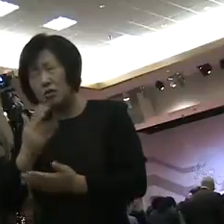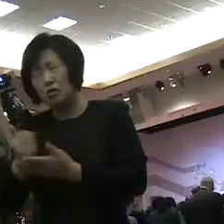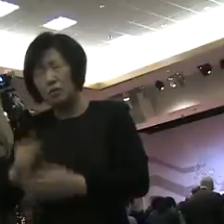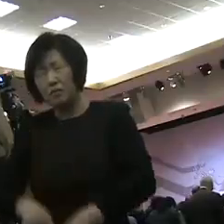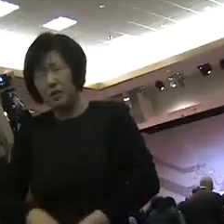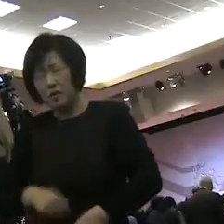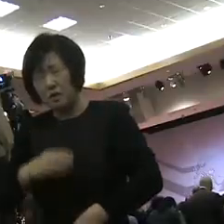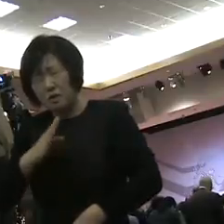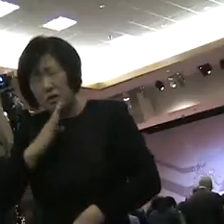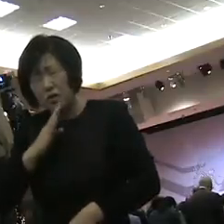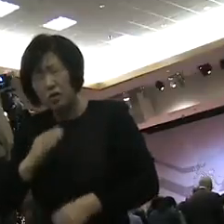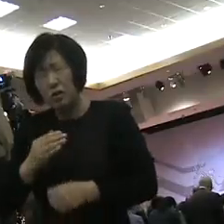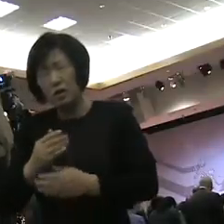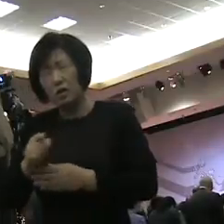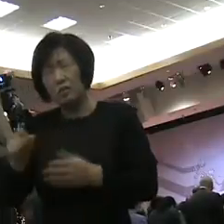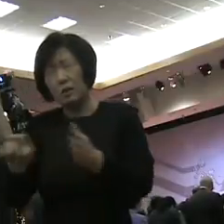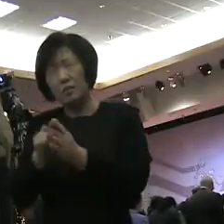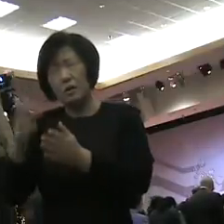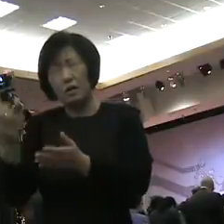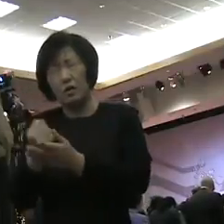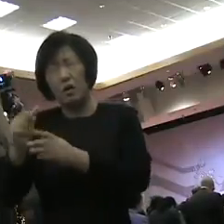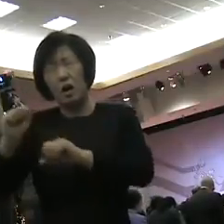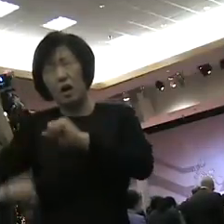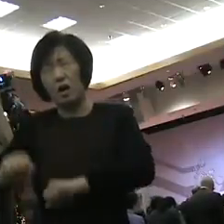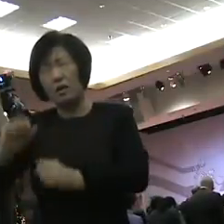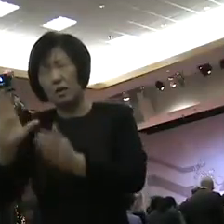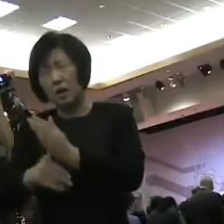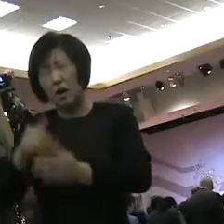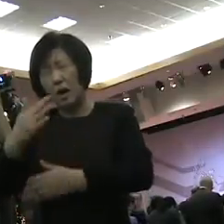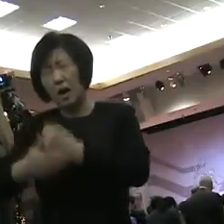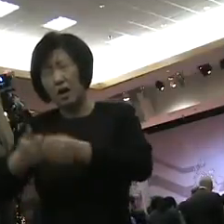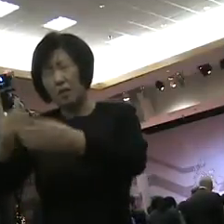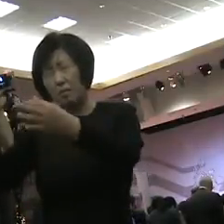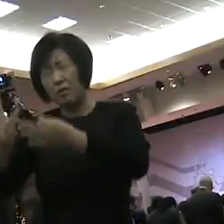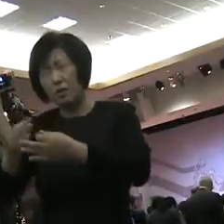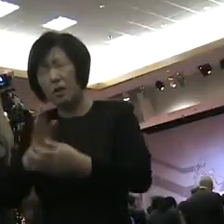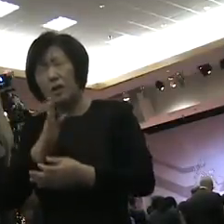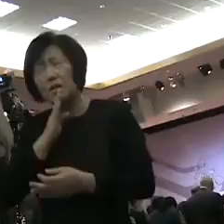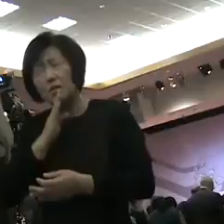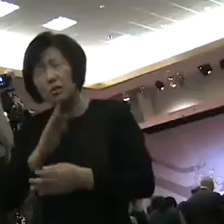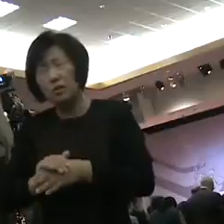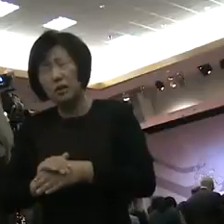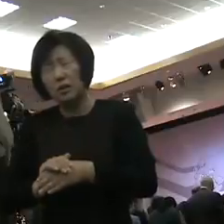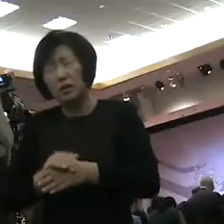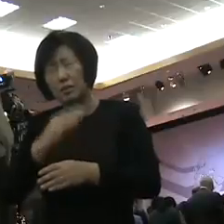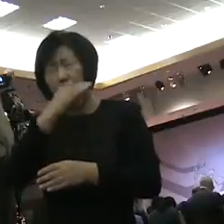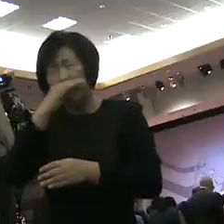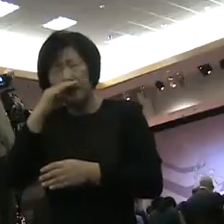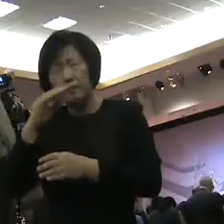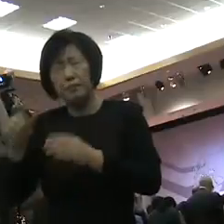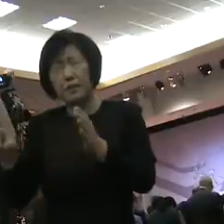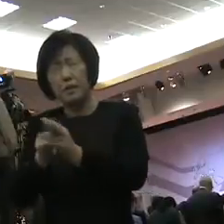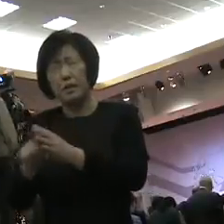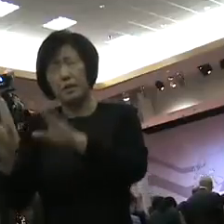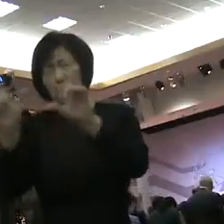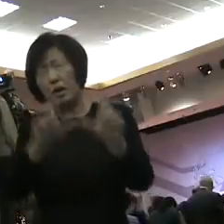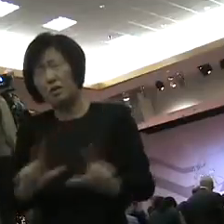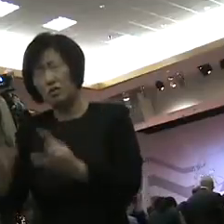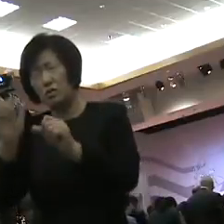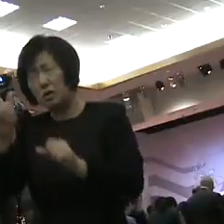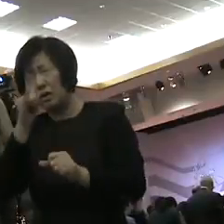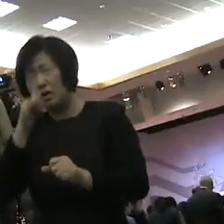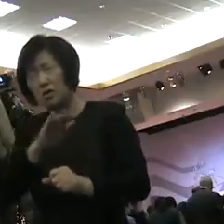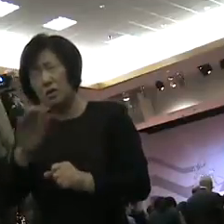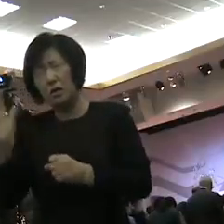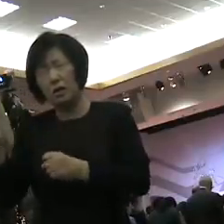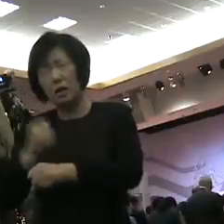이제 세상 밖에 나가서 살 때에 직장에서, 학원에서, 가정에서 어디 살든지 간에 주의 영광 드러내게 하옵시고